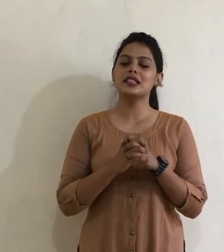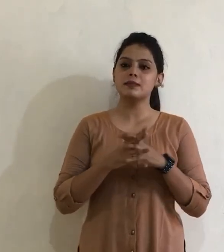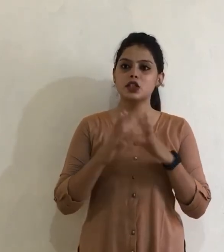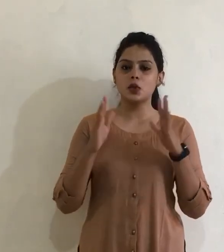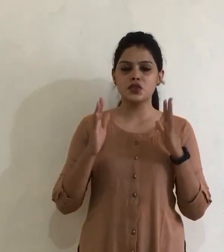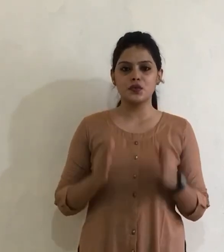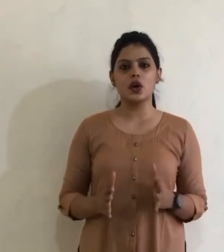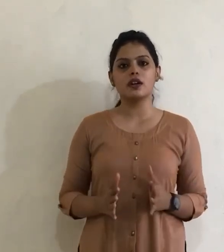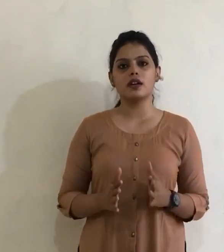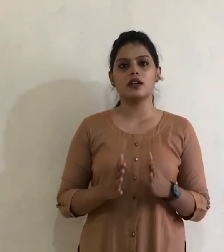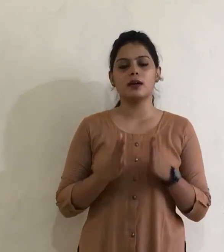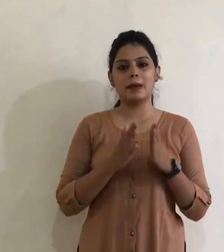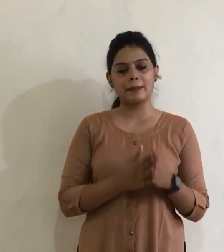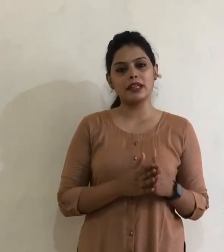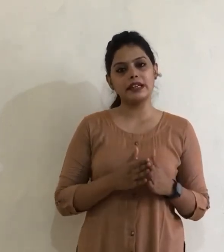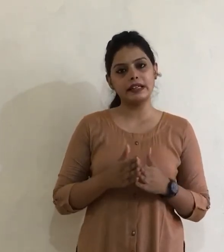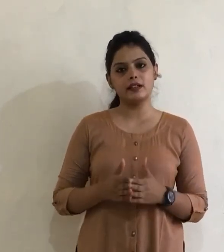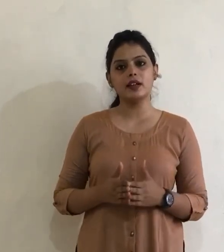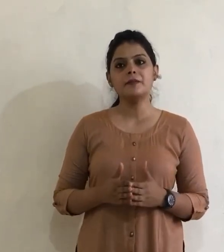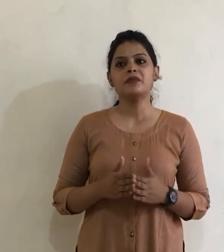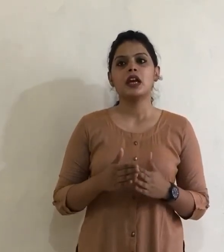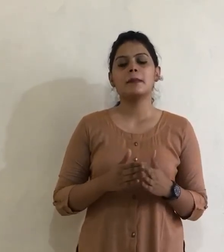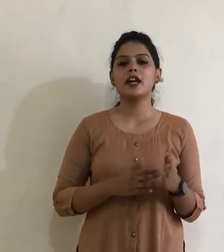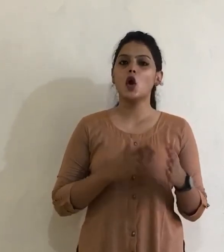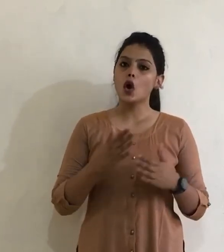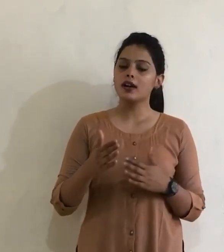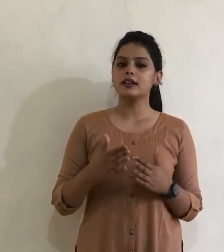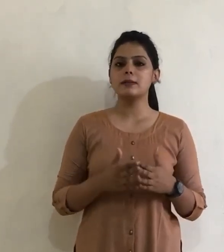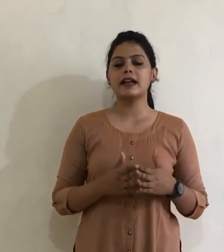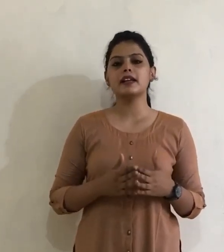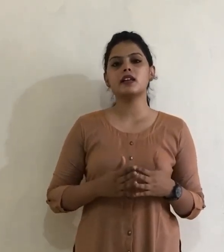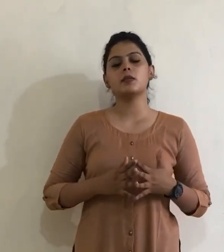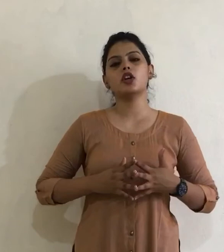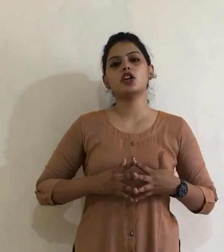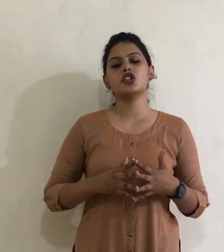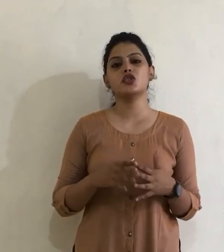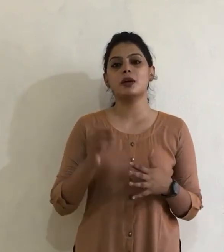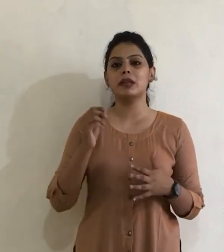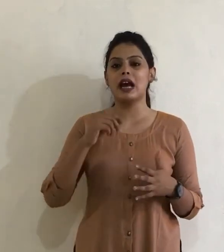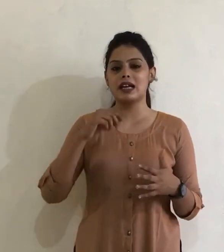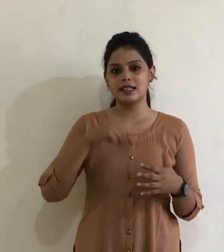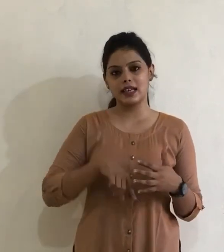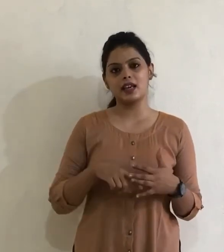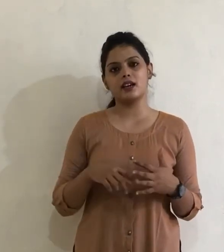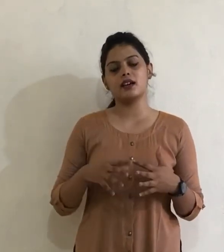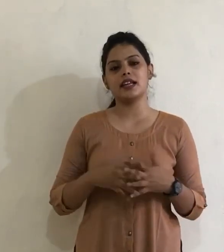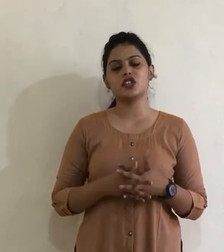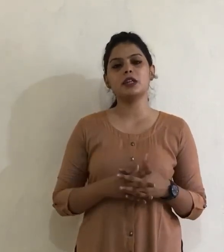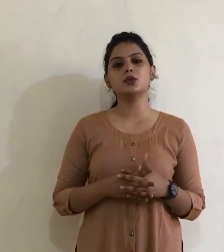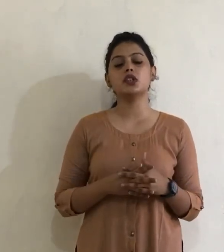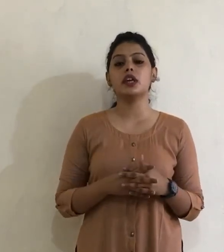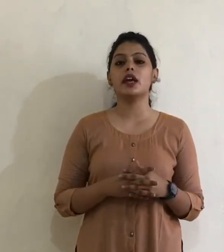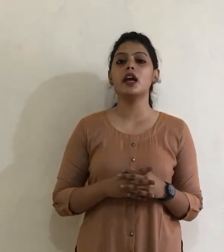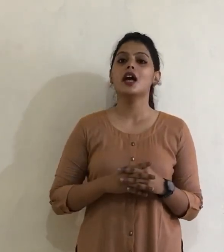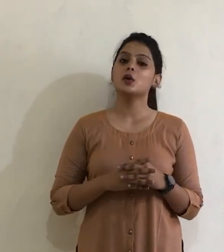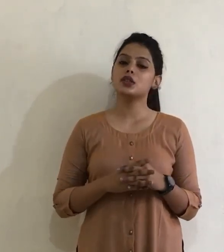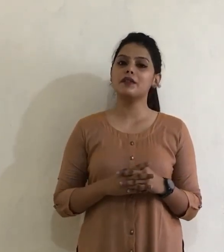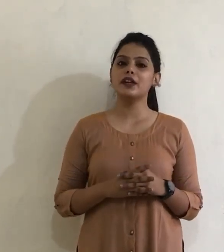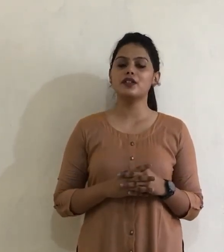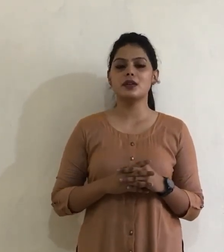मच वॉज फॉर प्राइमरी डीलर. हमारे और अदर बैंकिंग टर्मिनोलॉजीज जो हमने आज के लेक्चर में यूज किए हैं, उसके वीडियोज हम